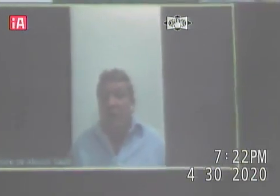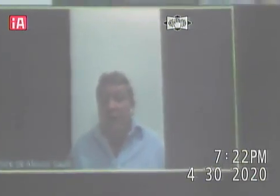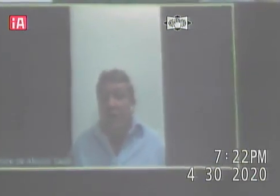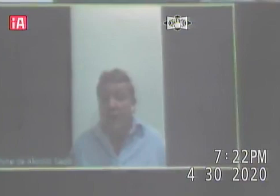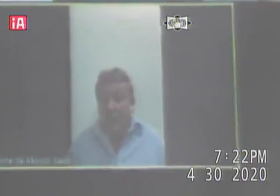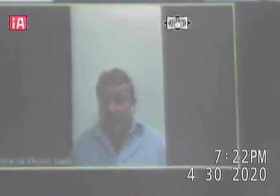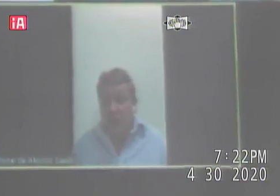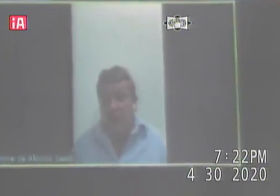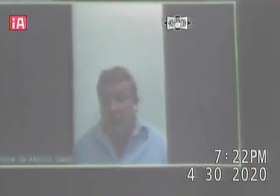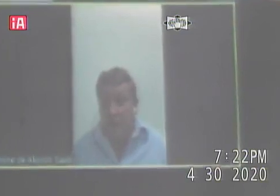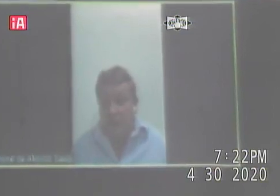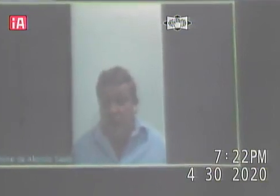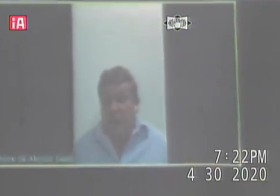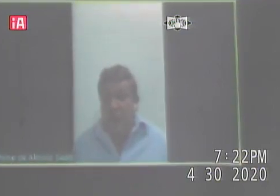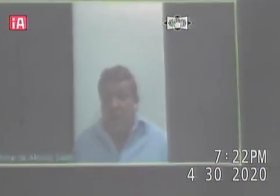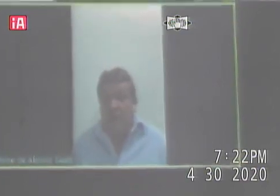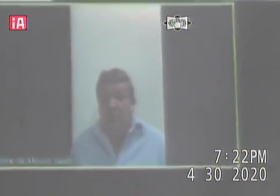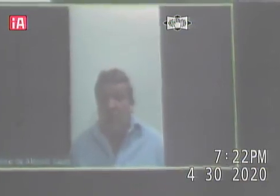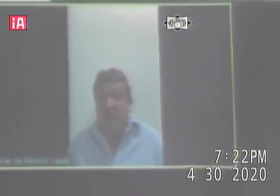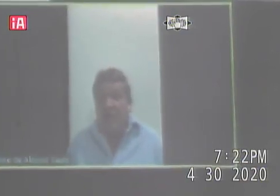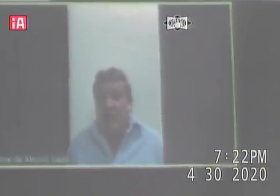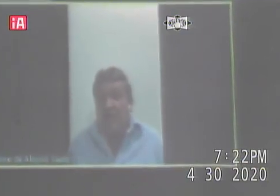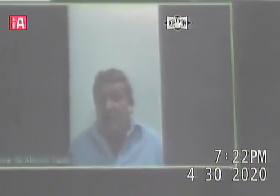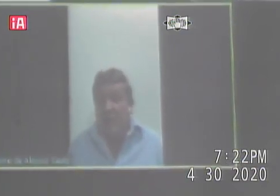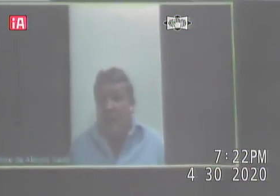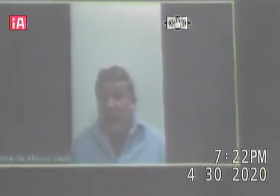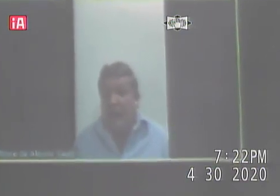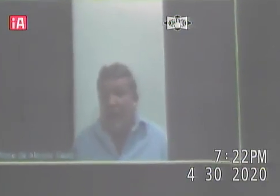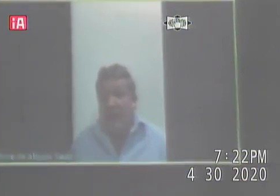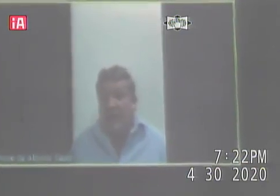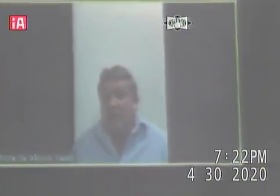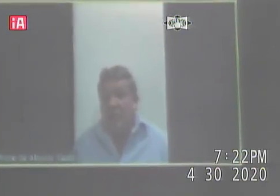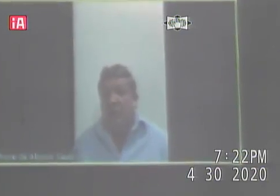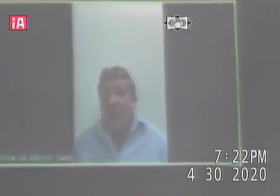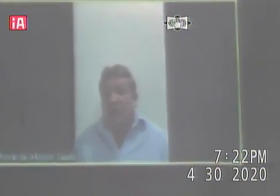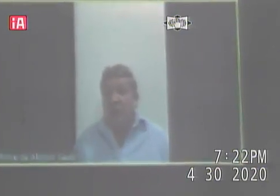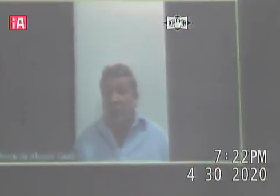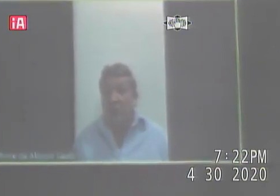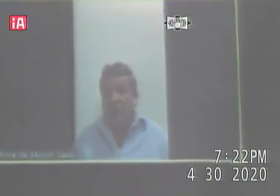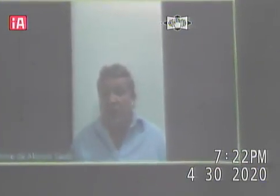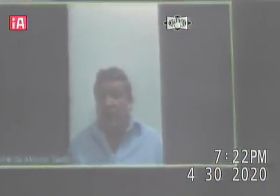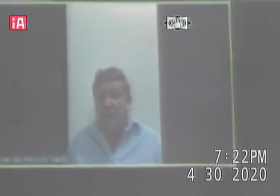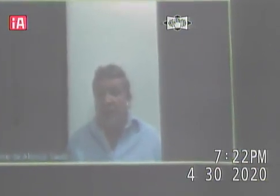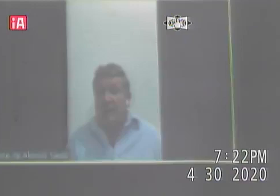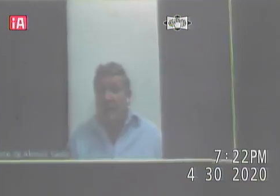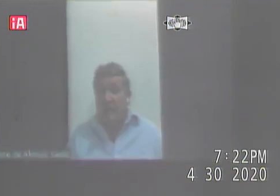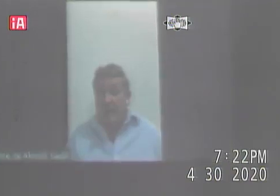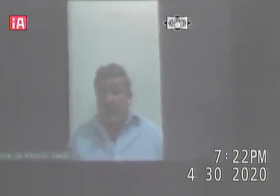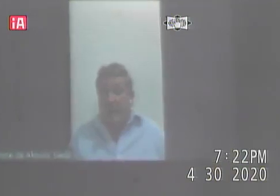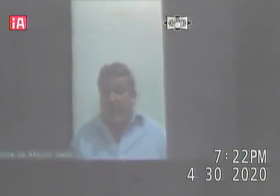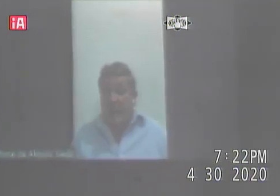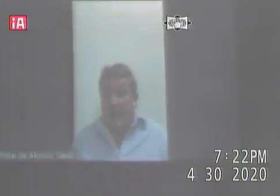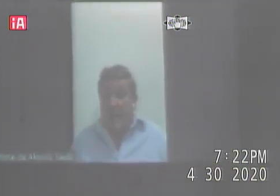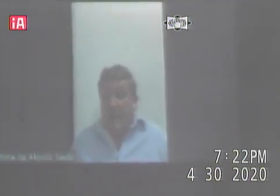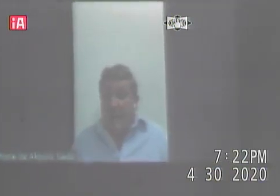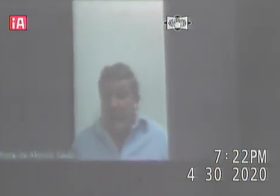escolhi viver, criar meus filhos, que tenho divergências com a secretária de Saúde, doutora Soraya.